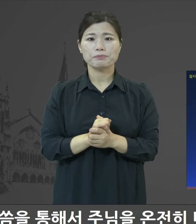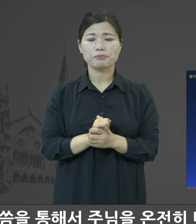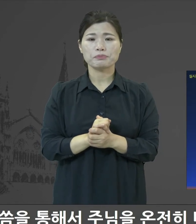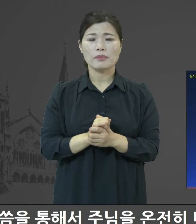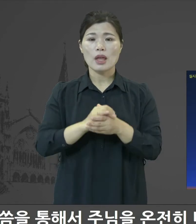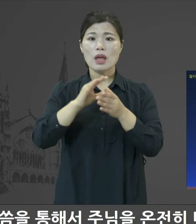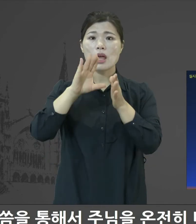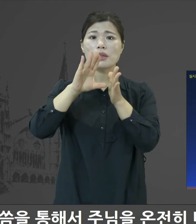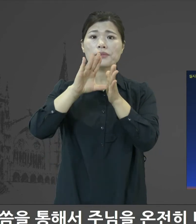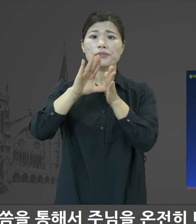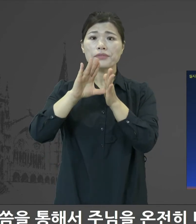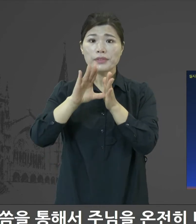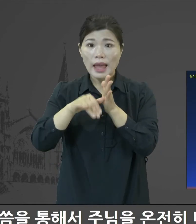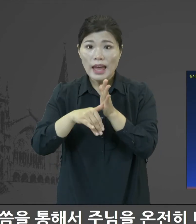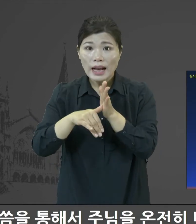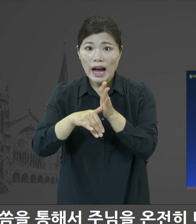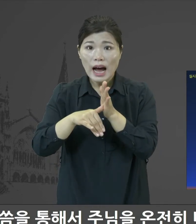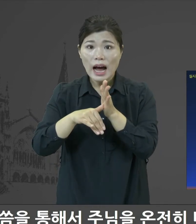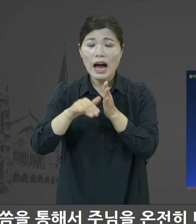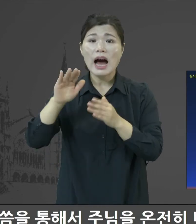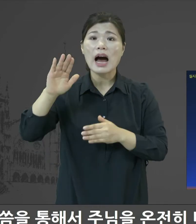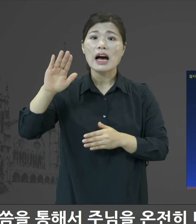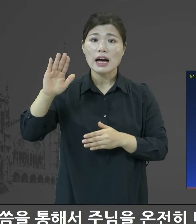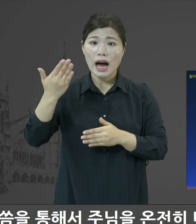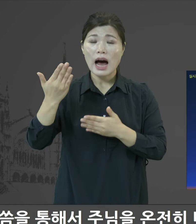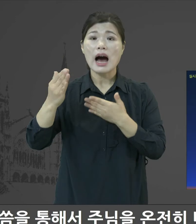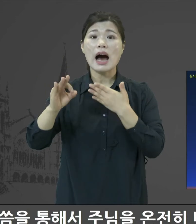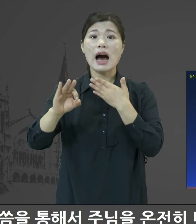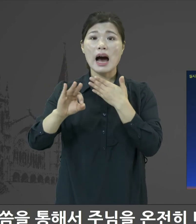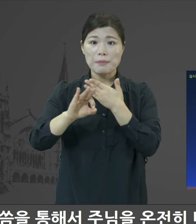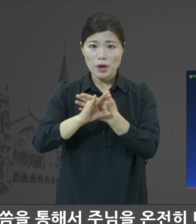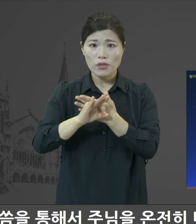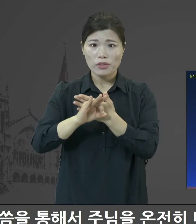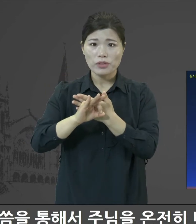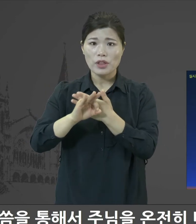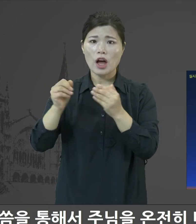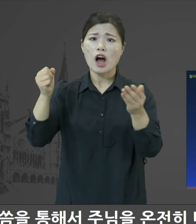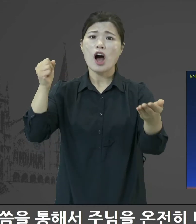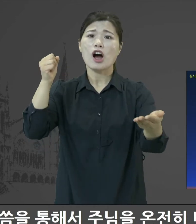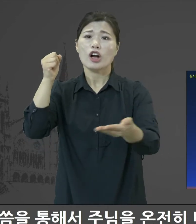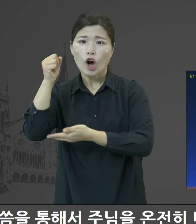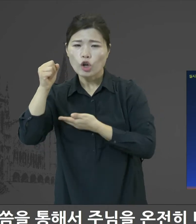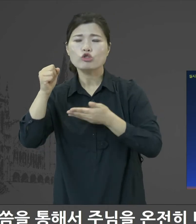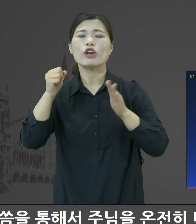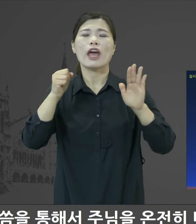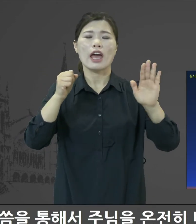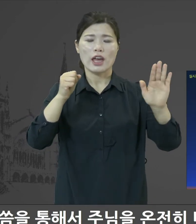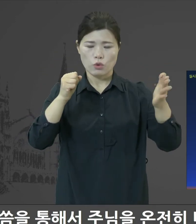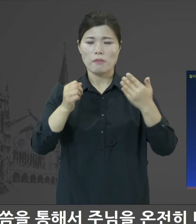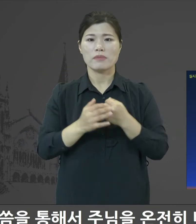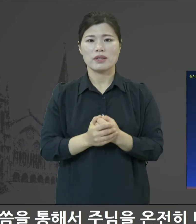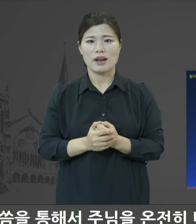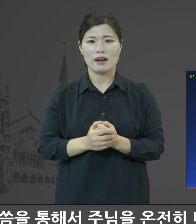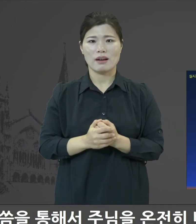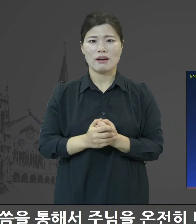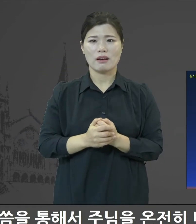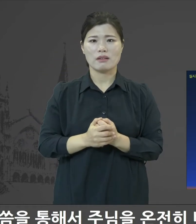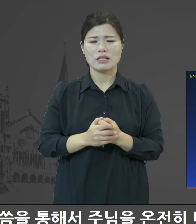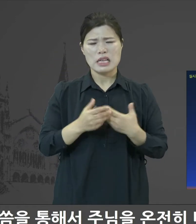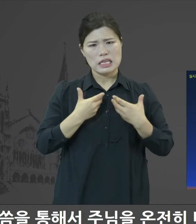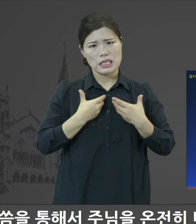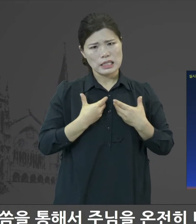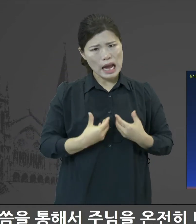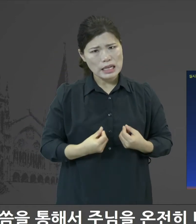때가 이르면 거두리라. 이 낙심이요, 때를 자꾸 빨리 바라는